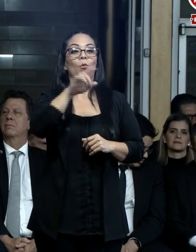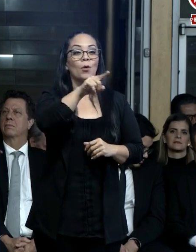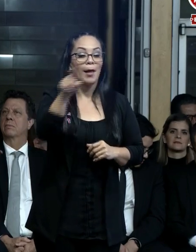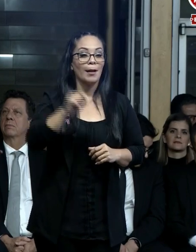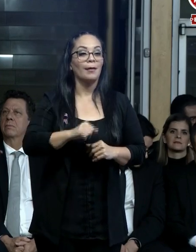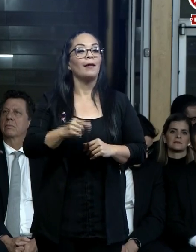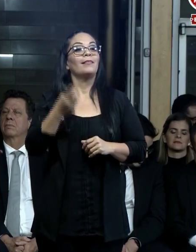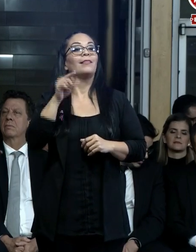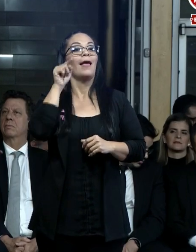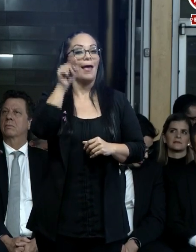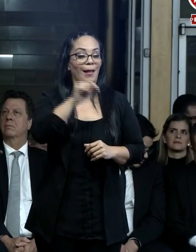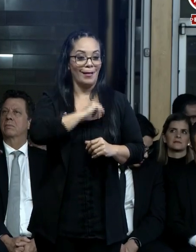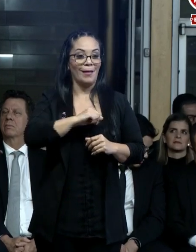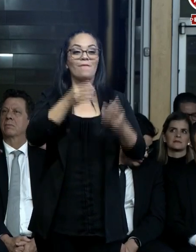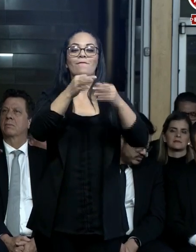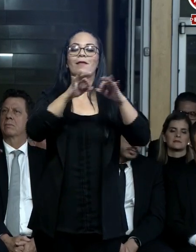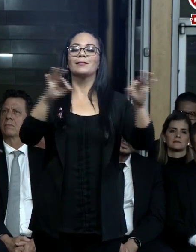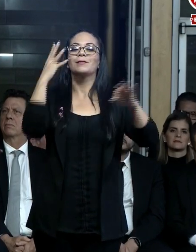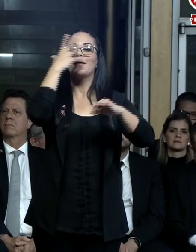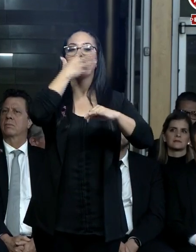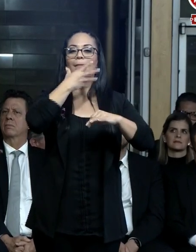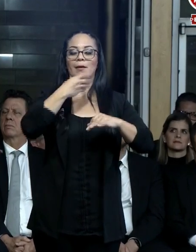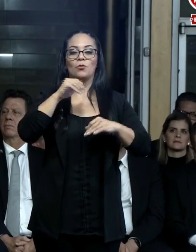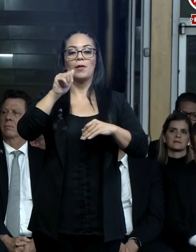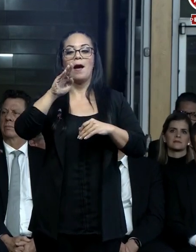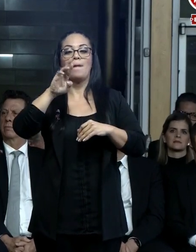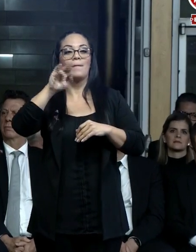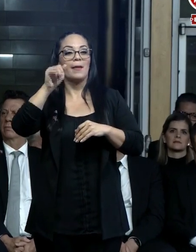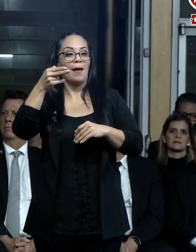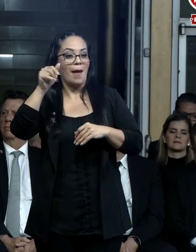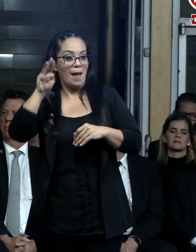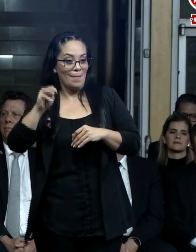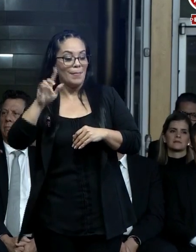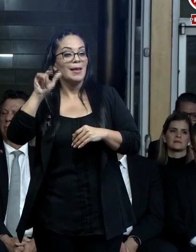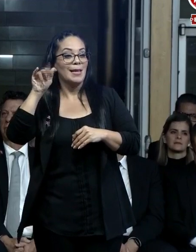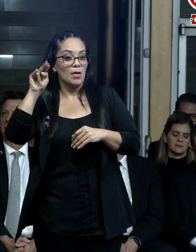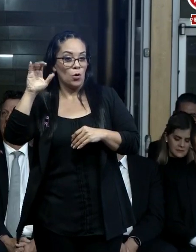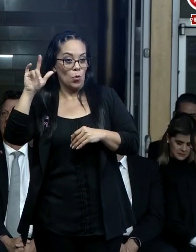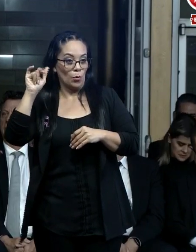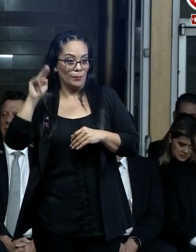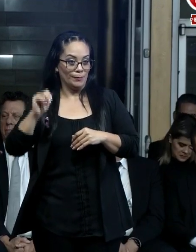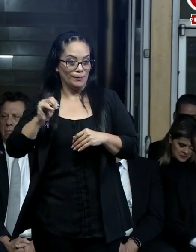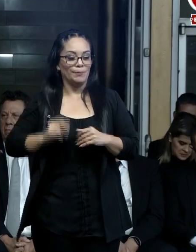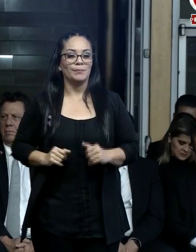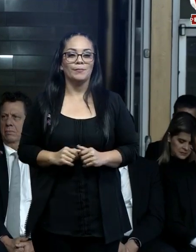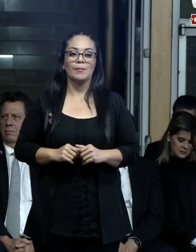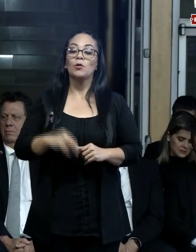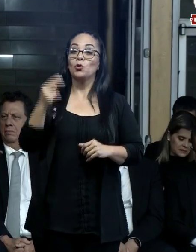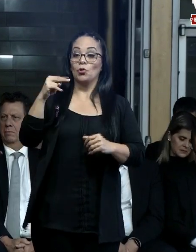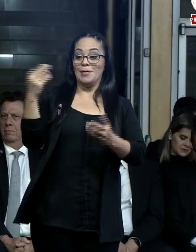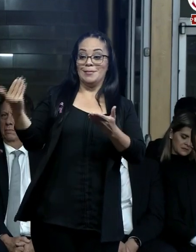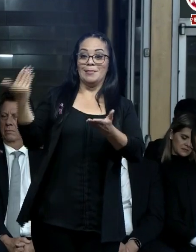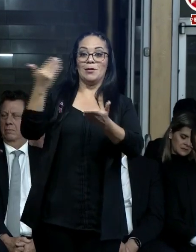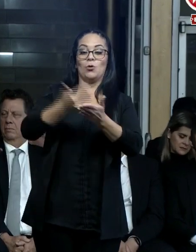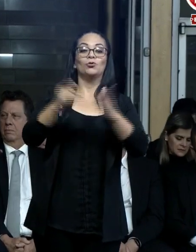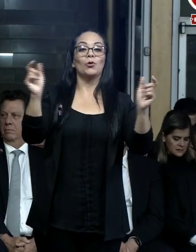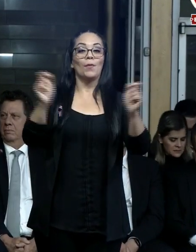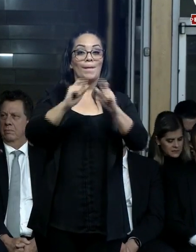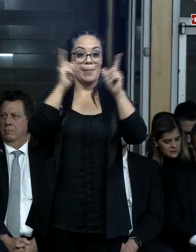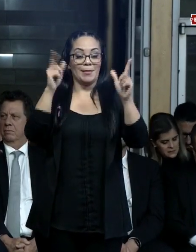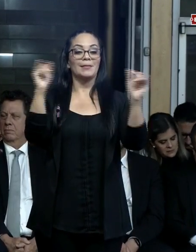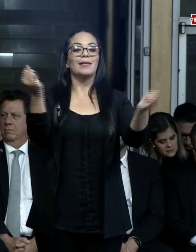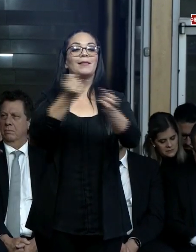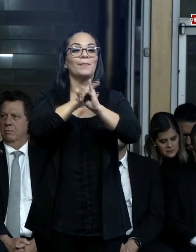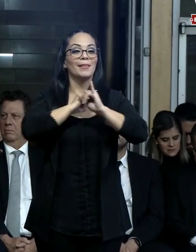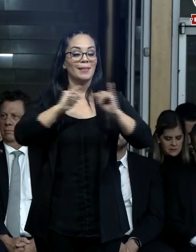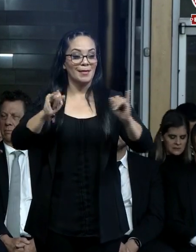la frase tan bella de Abraham Lincoln. La noticia que llegó por sorpresa de